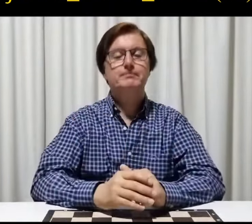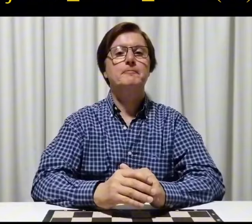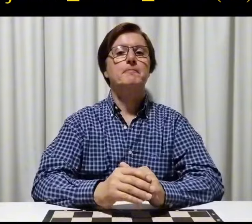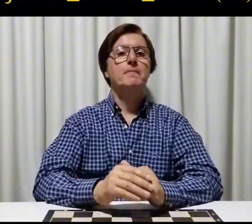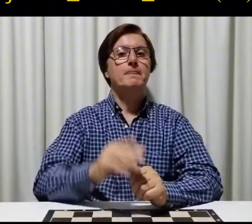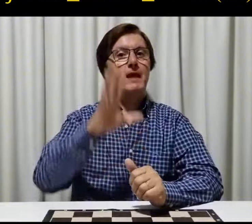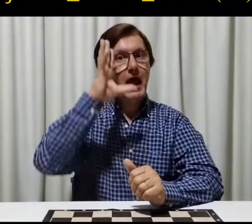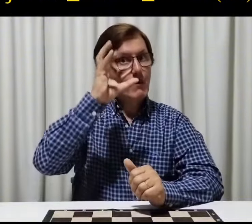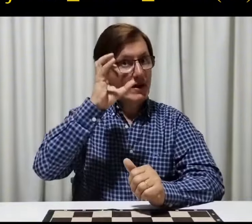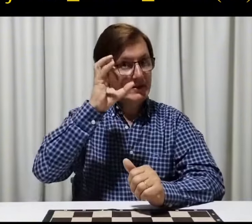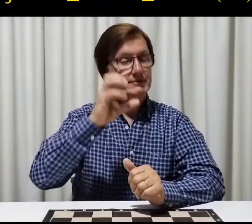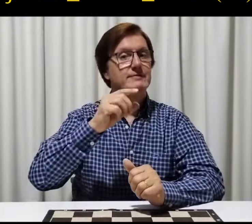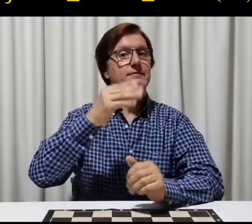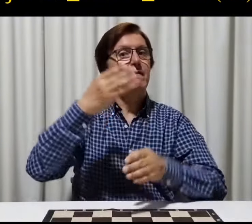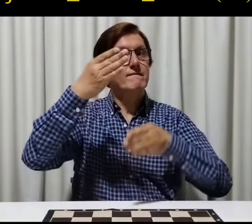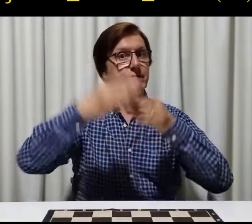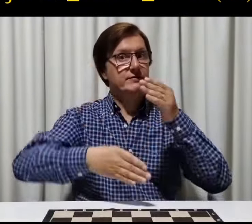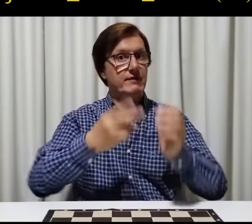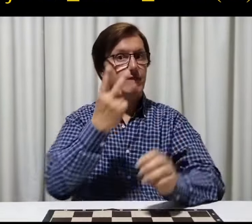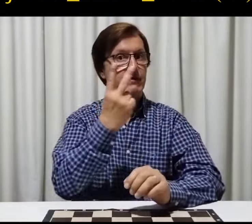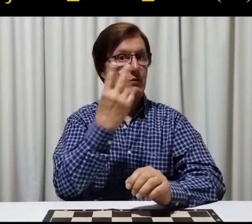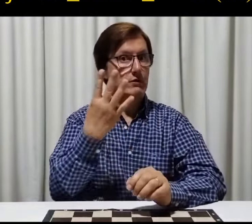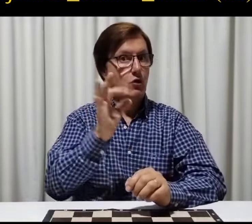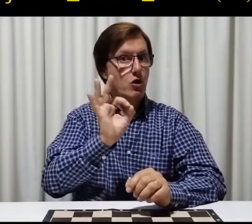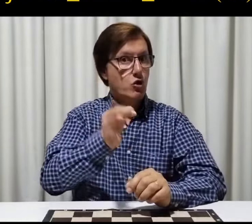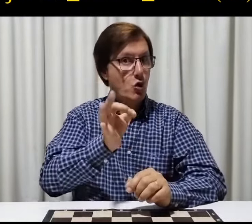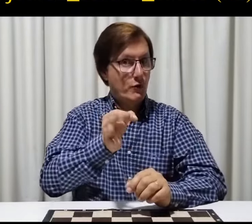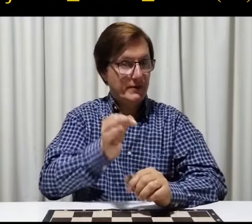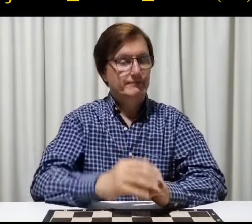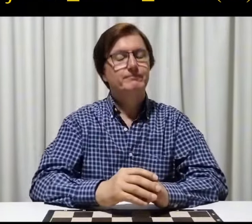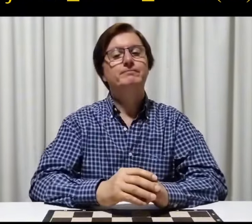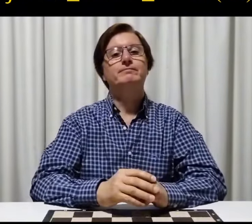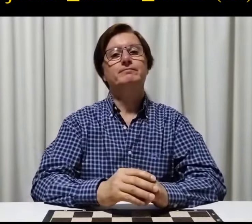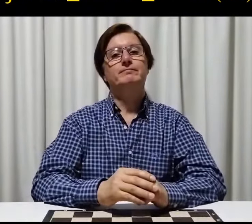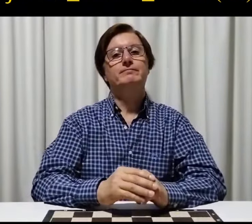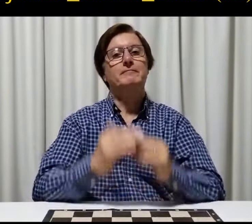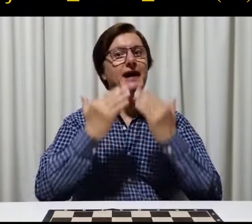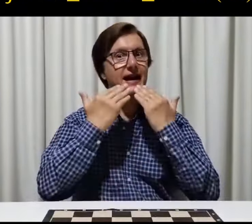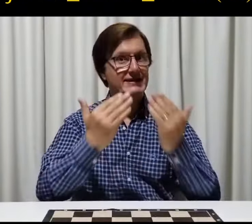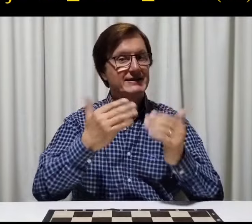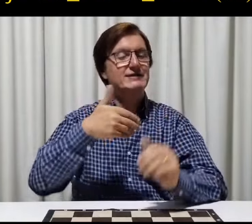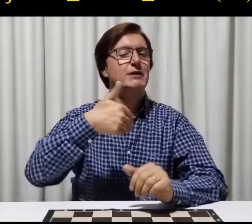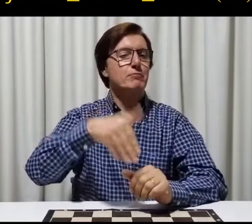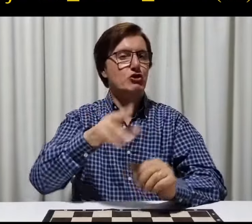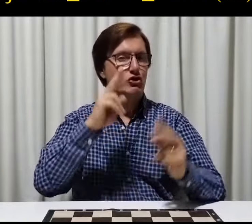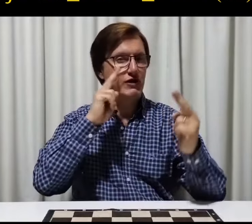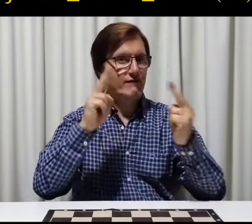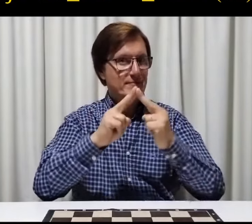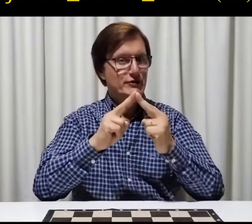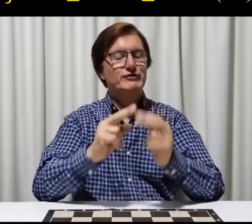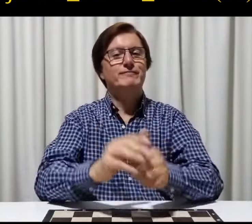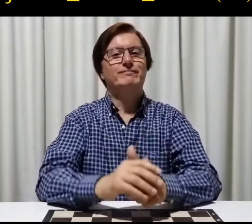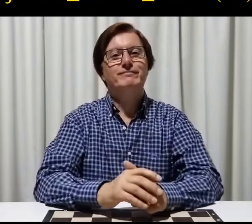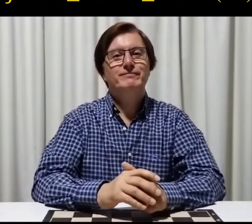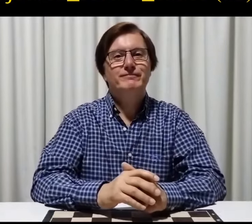disputar el torneo recuerden la fecha límite de inscripción es el 24 de octubre Muchas gracias Nos vemos